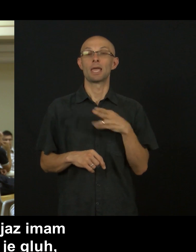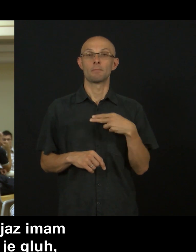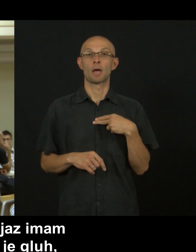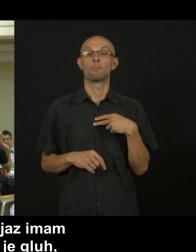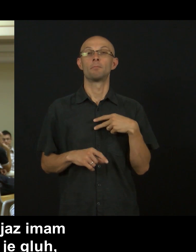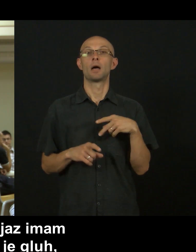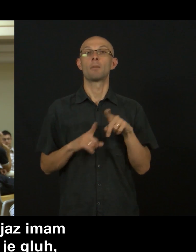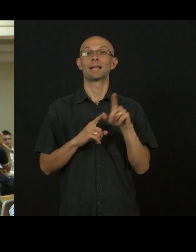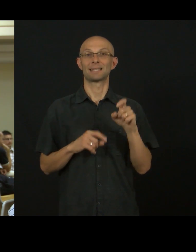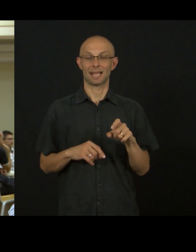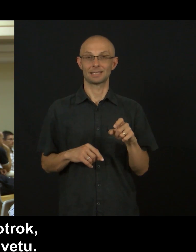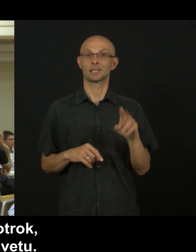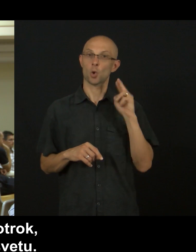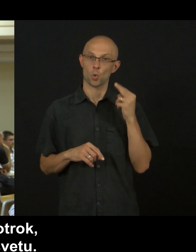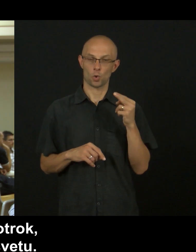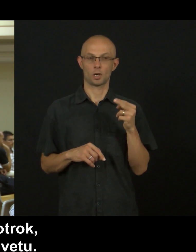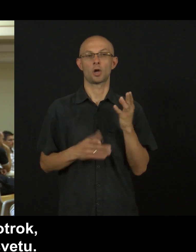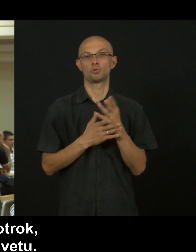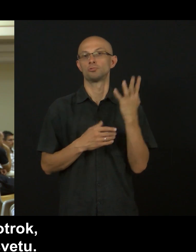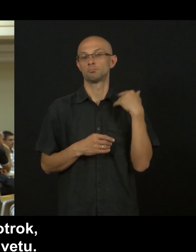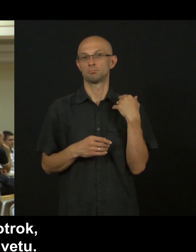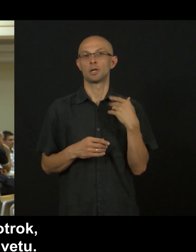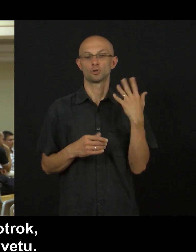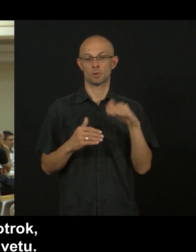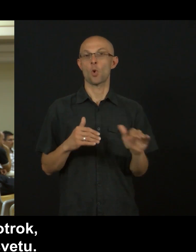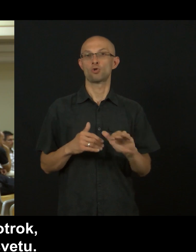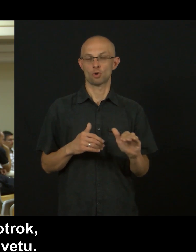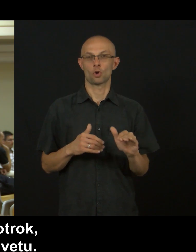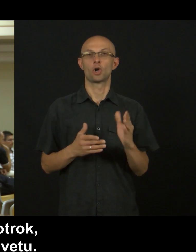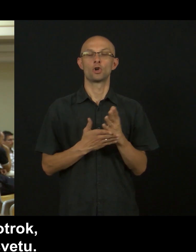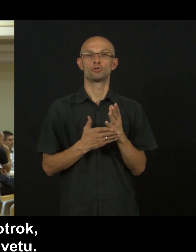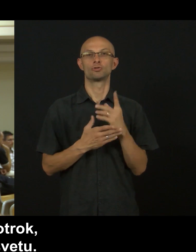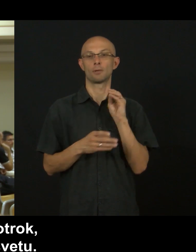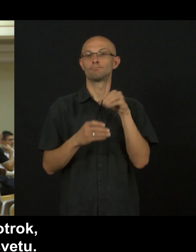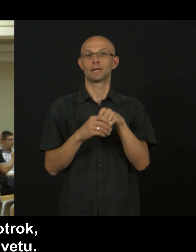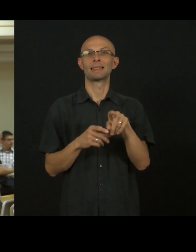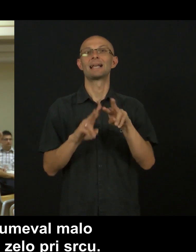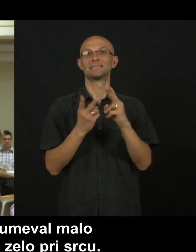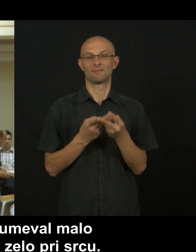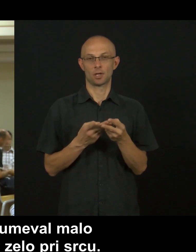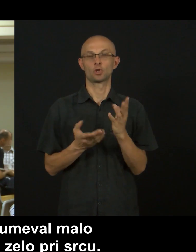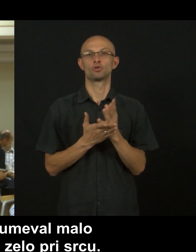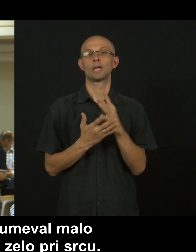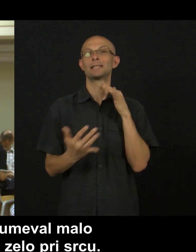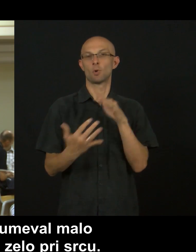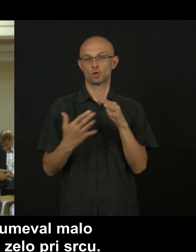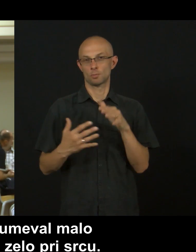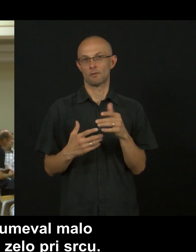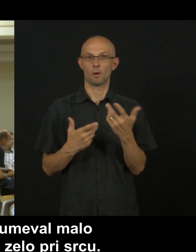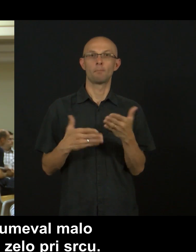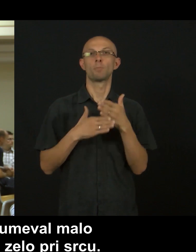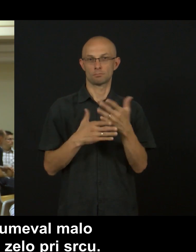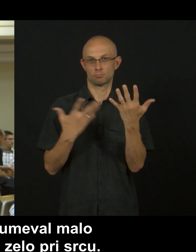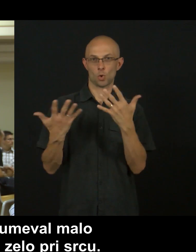tudi bratranca, ki je gluh. Tako da sem že nekako, sem bil že otrok, sem bil v tem svetu, sem se pa že sporazumeval